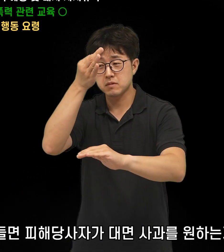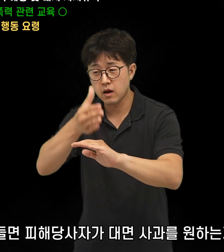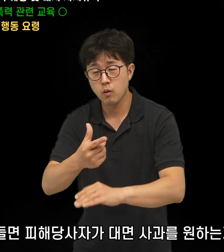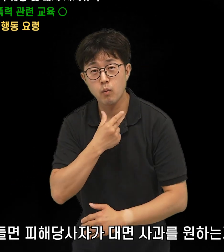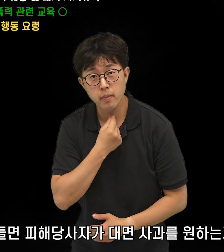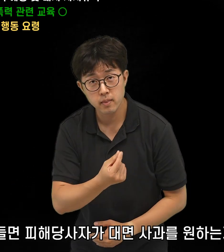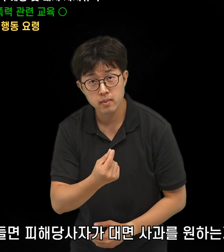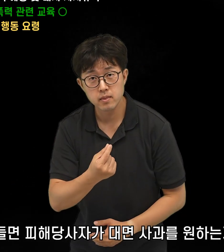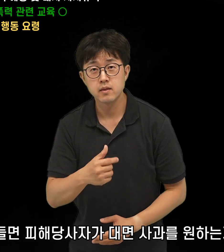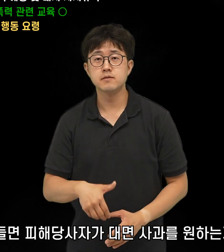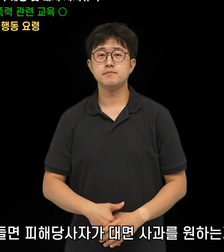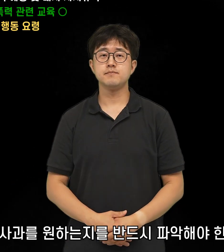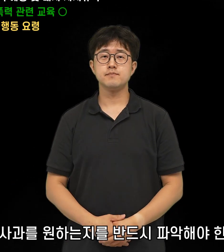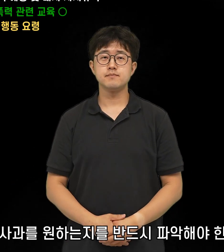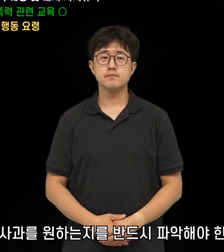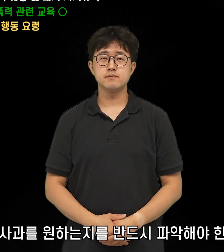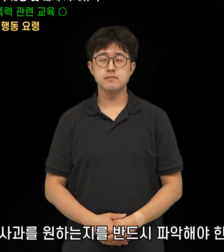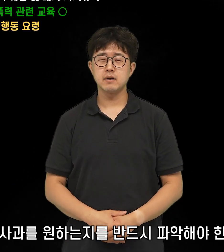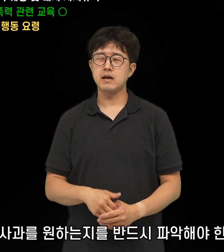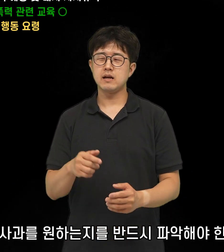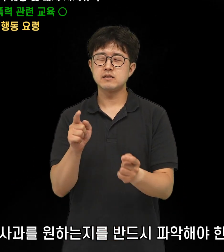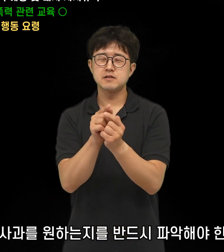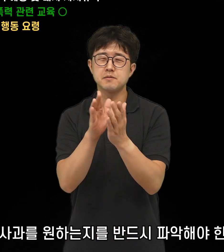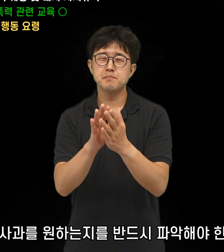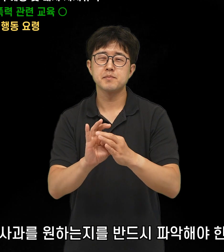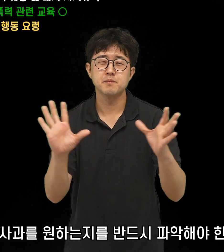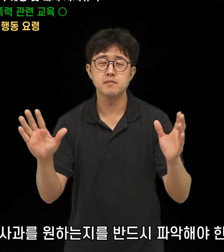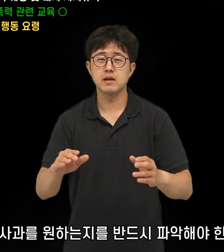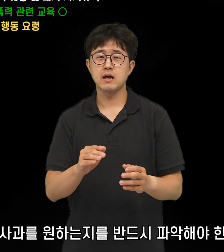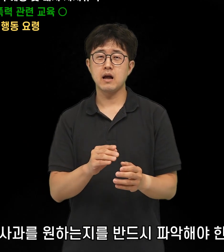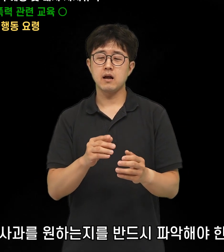사과를 원하는지 비대면 사과를 원하는지를 반드시 파악해야 한다.